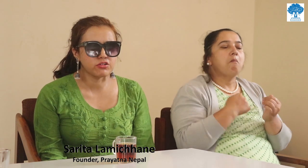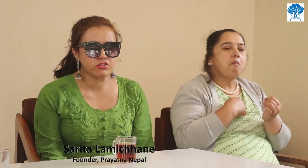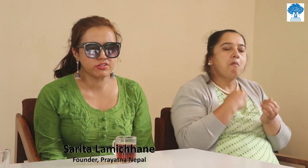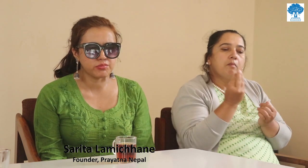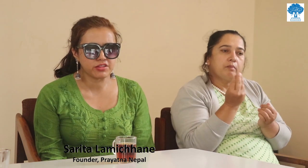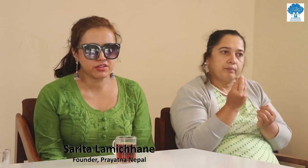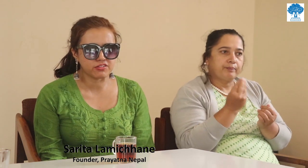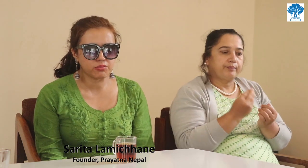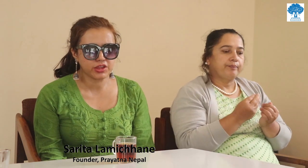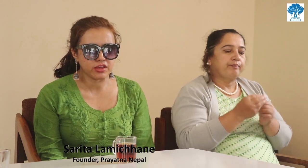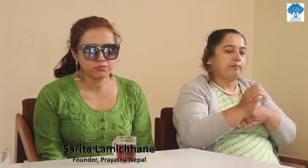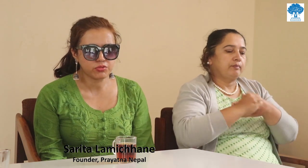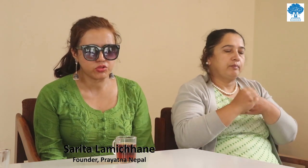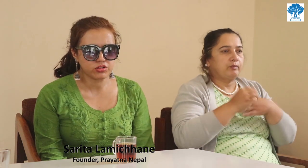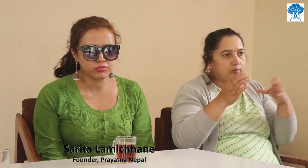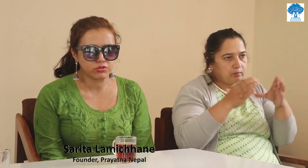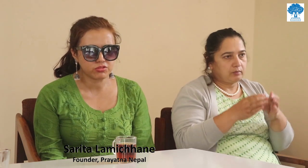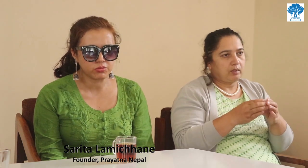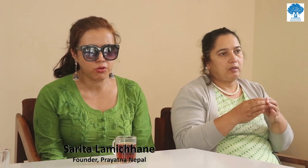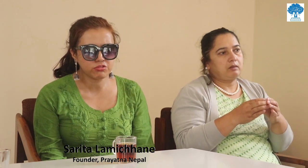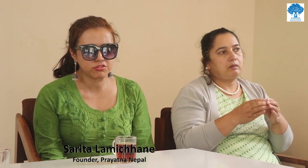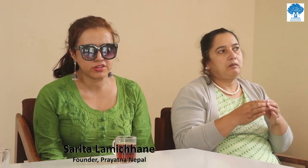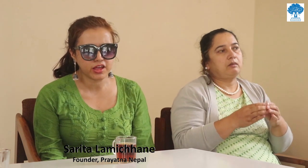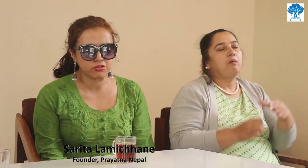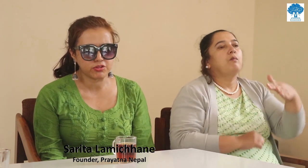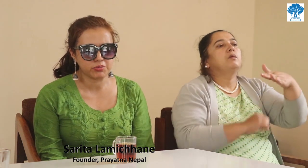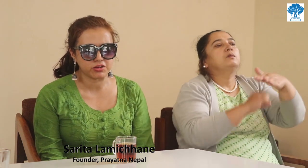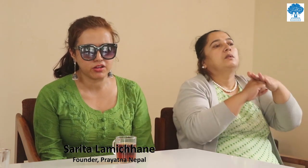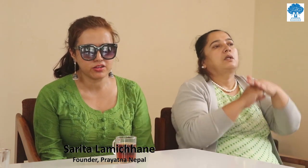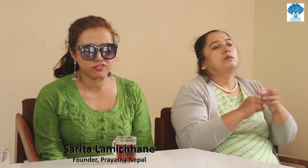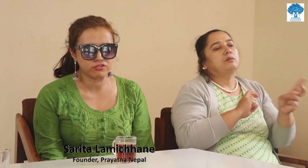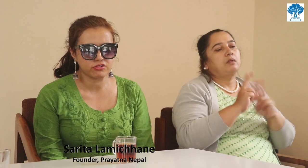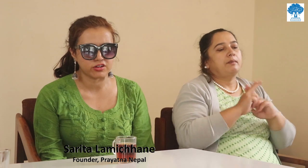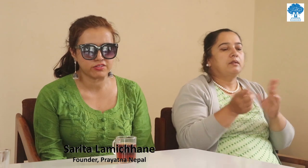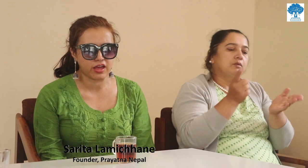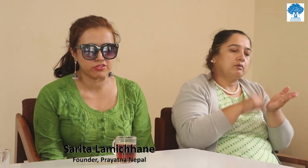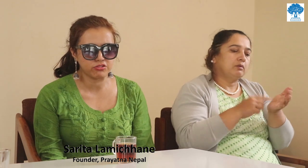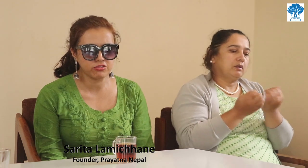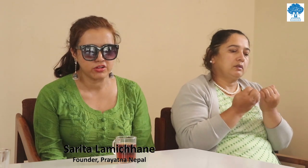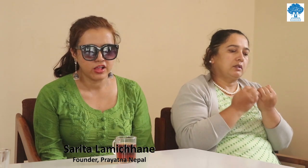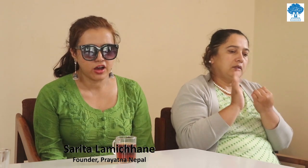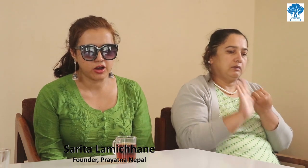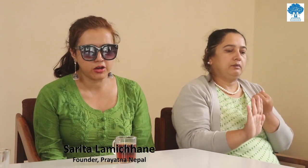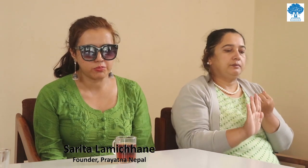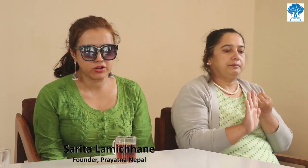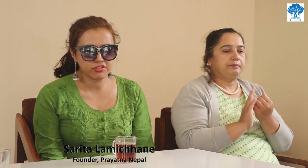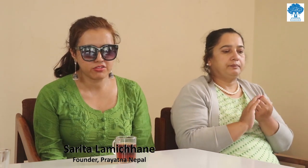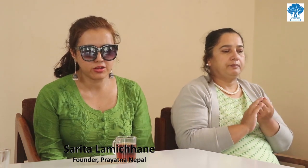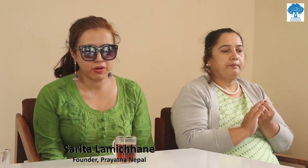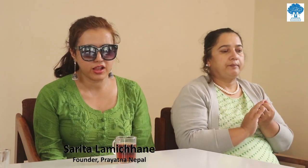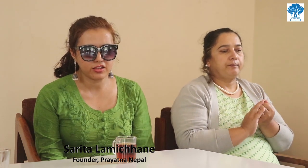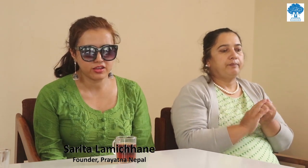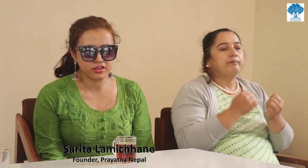अलिकति यो सीमान्तकी समुदाय र यो पहुँचयुक्तताको कुराबाट अलिकति सुरु गर्न चाहन्छु।